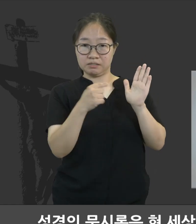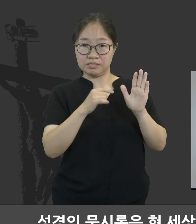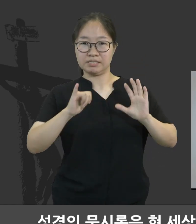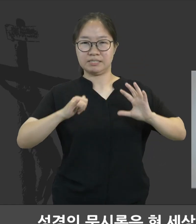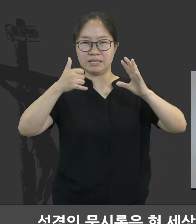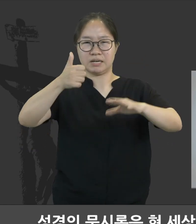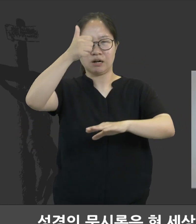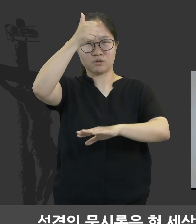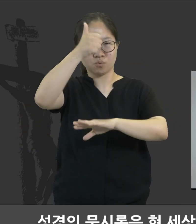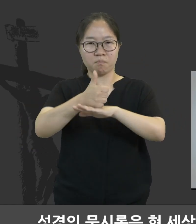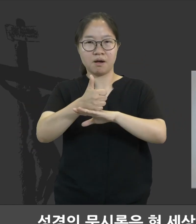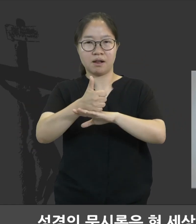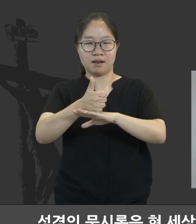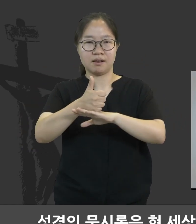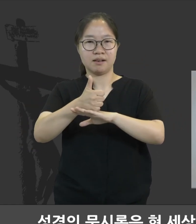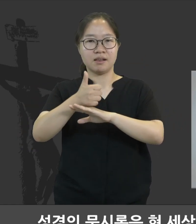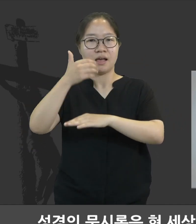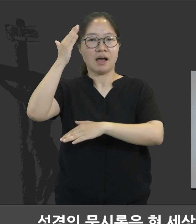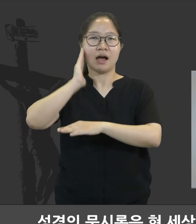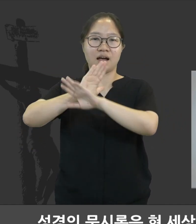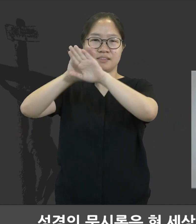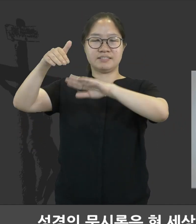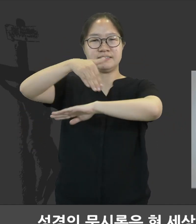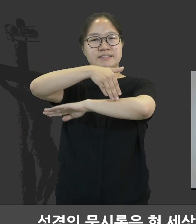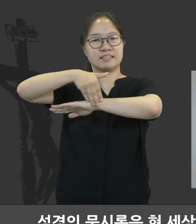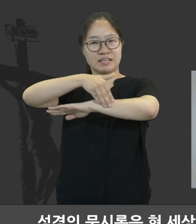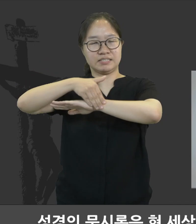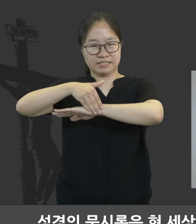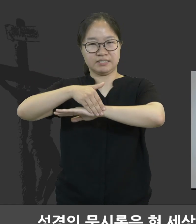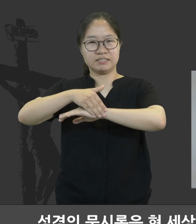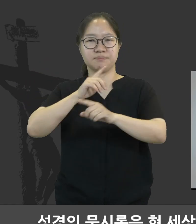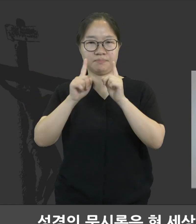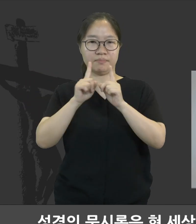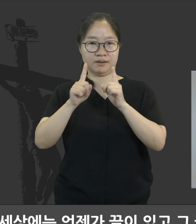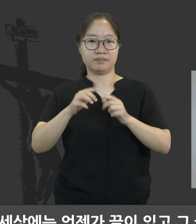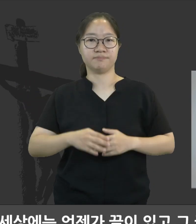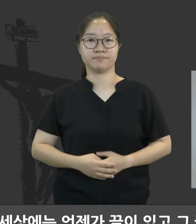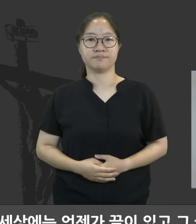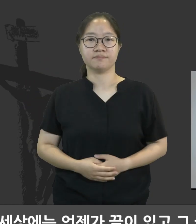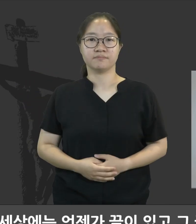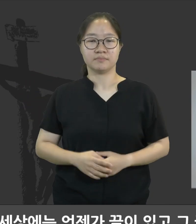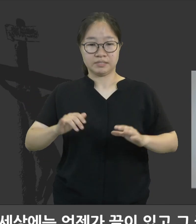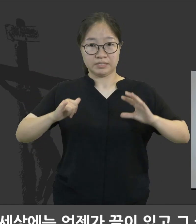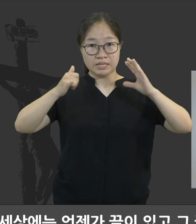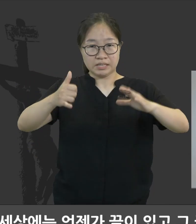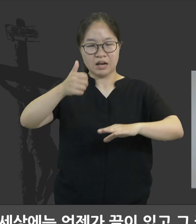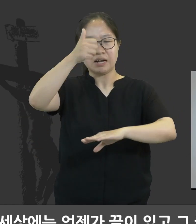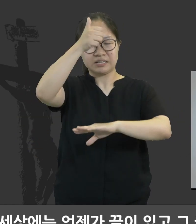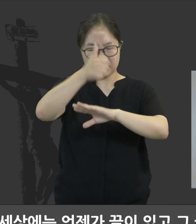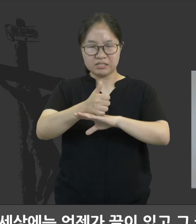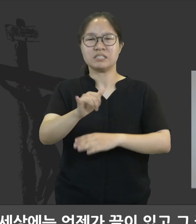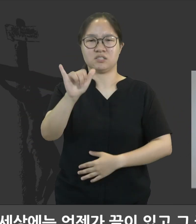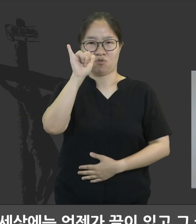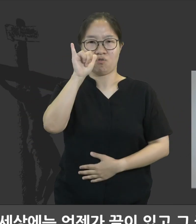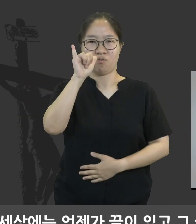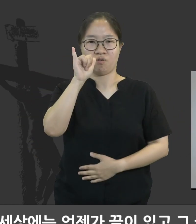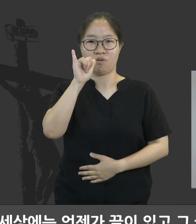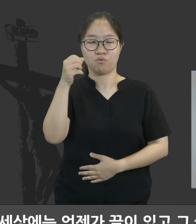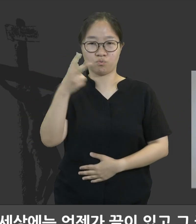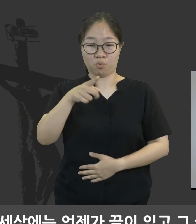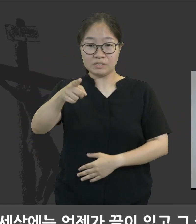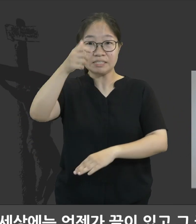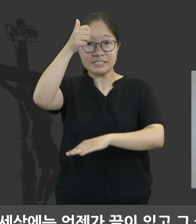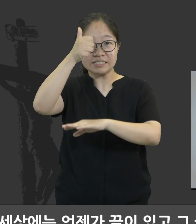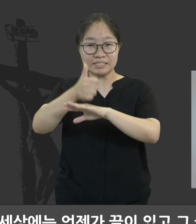보여주는 하늘의 계시라고 정의할 수 있습니다. 이 세상에는 언젠가 끝이 있고 그 끝은